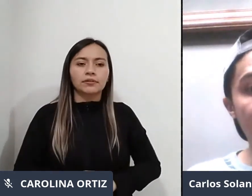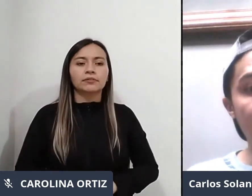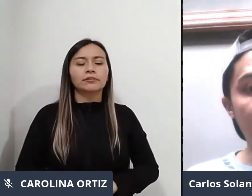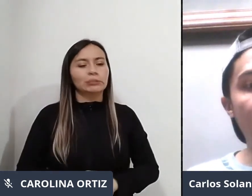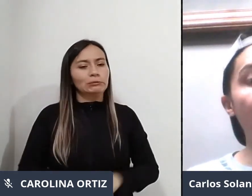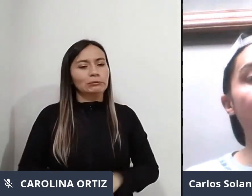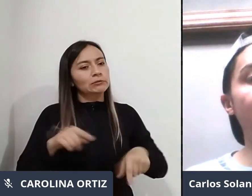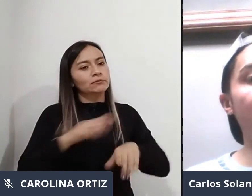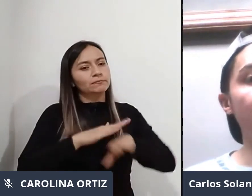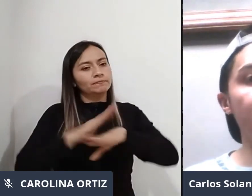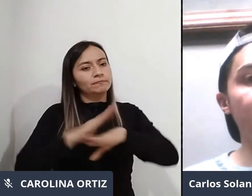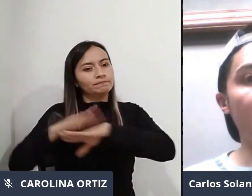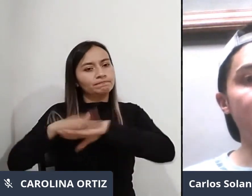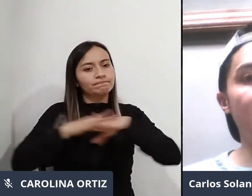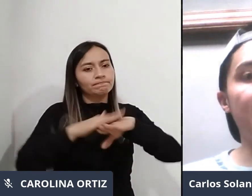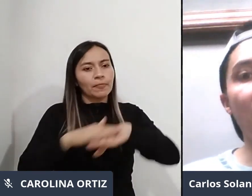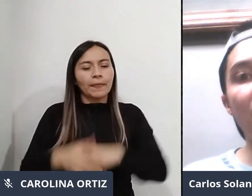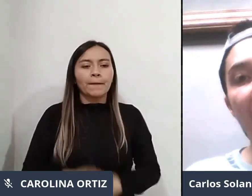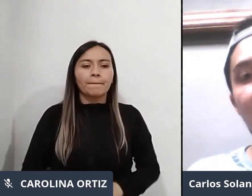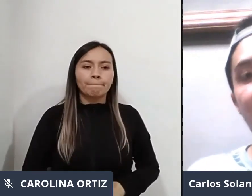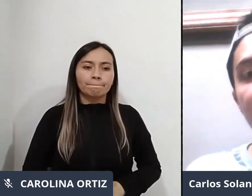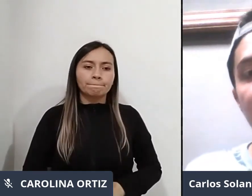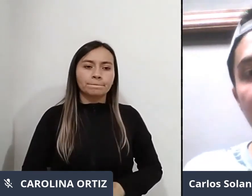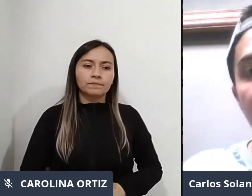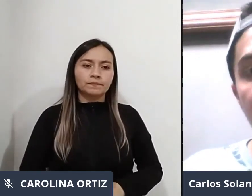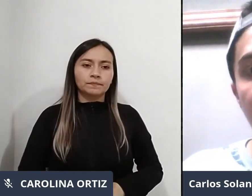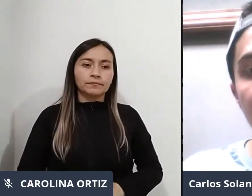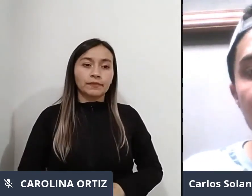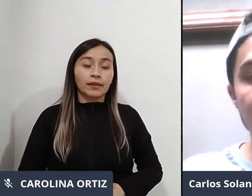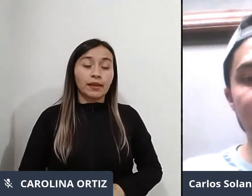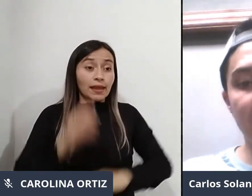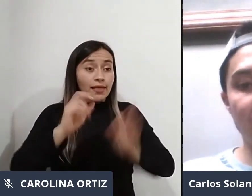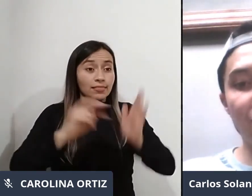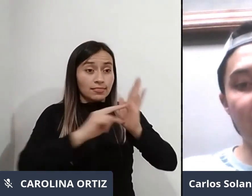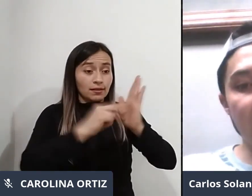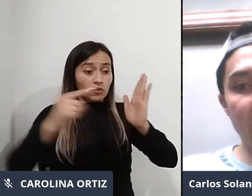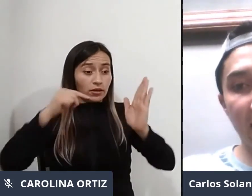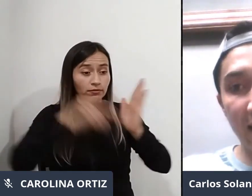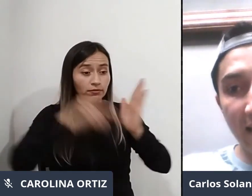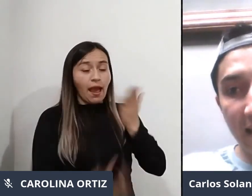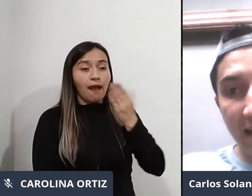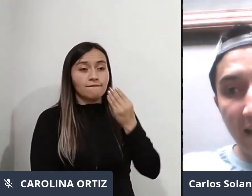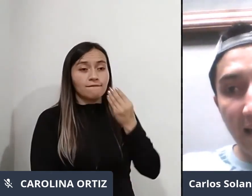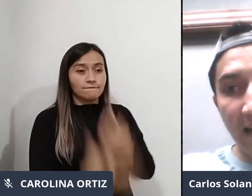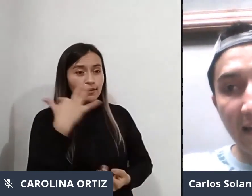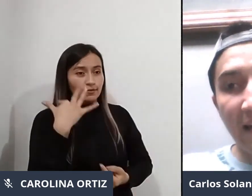que realmente, si la tecnología nos sigue alejando, si esto nos sigue